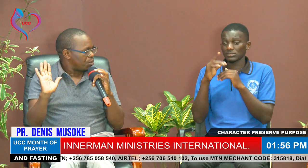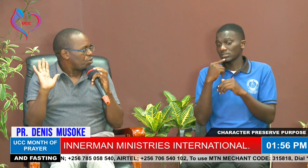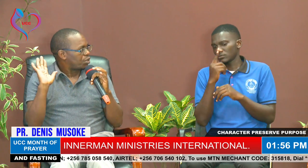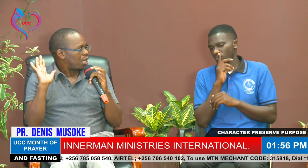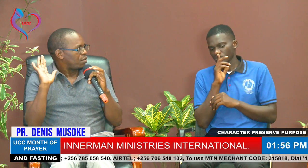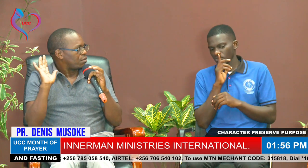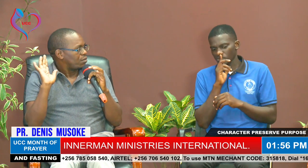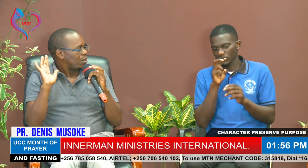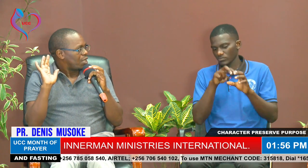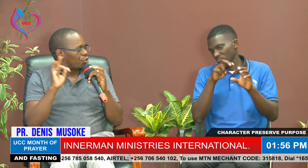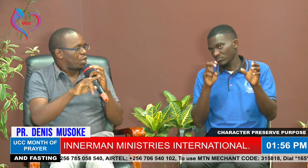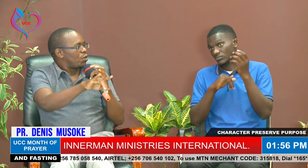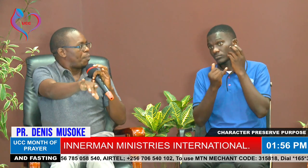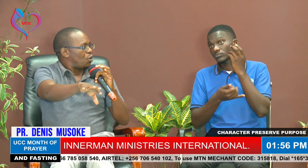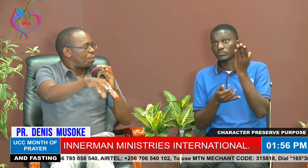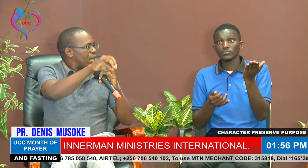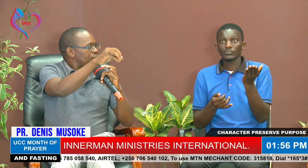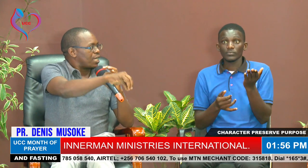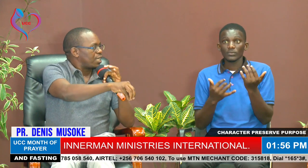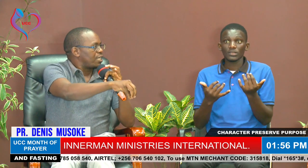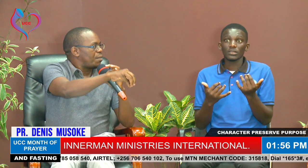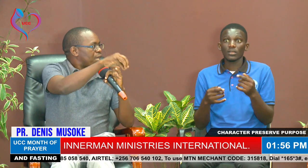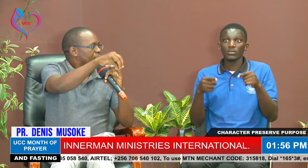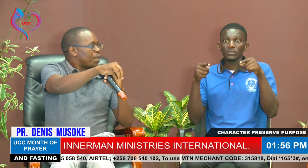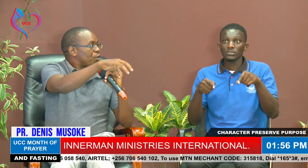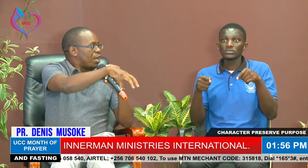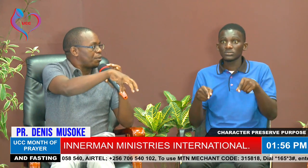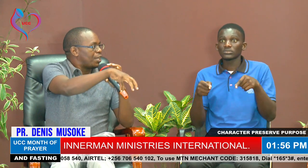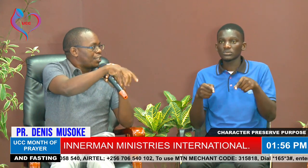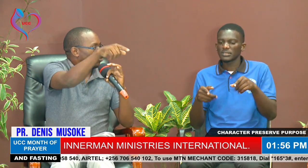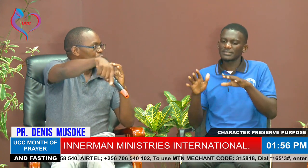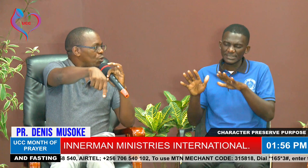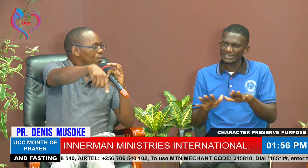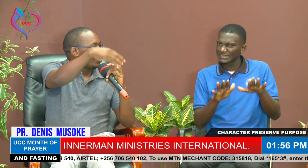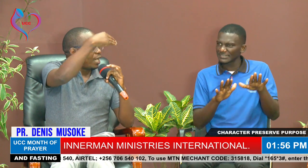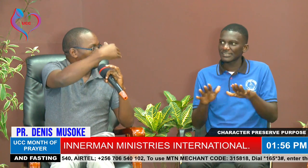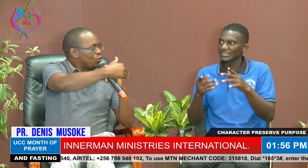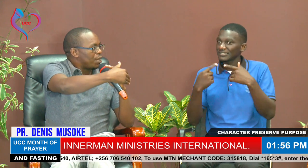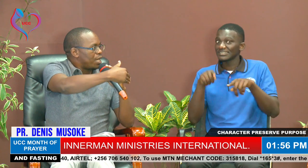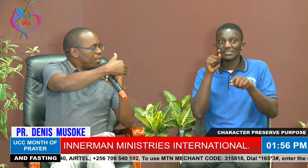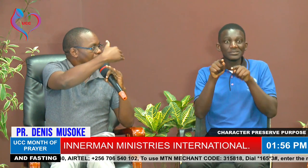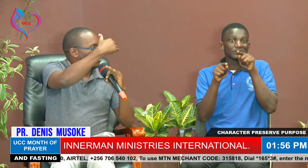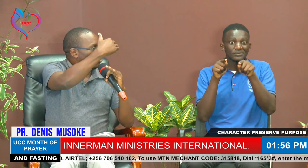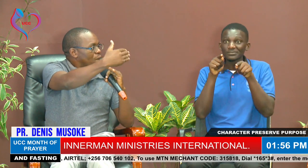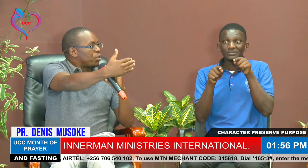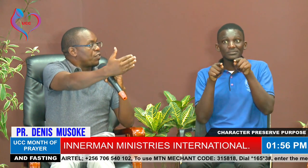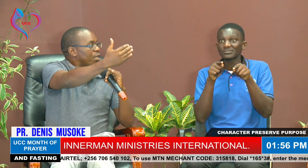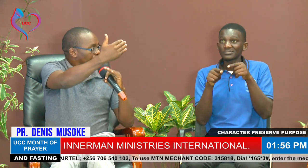omulimu nguta katwalunga popa nga ina taina abana abona abona etumusongamu ali mu nyumba ya Potifa ya